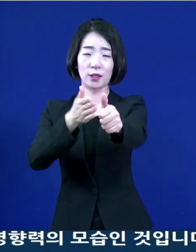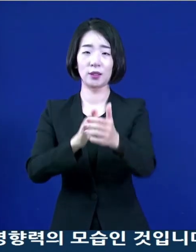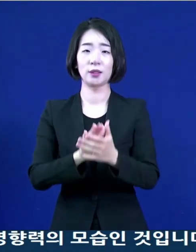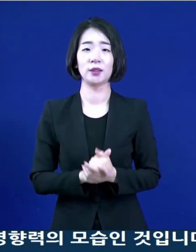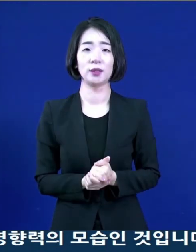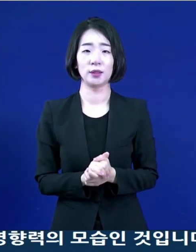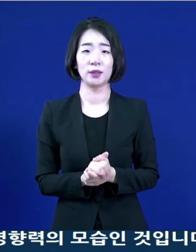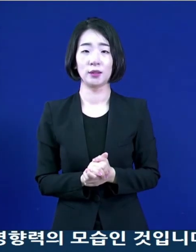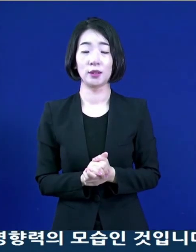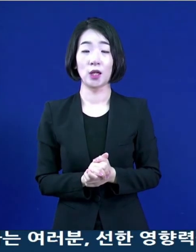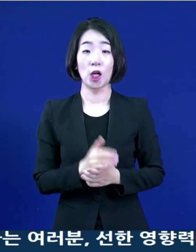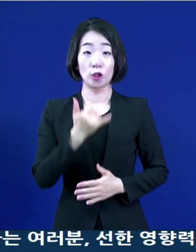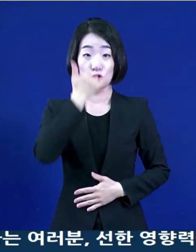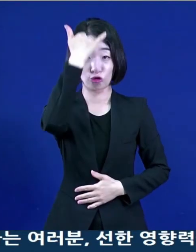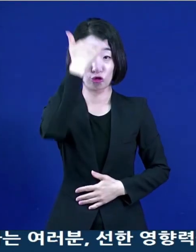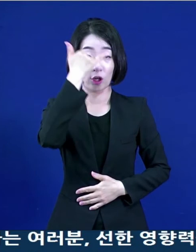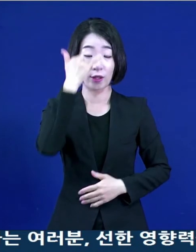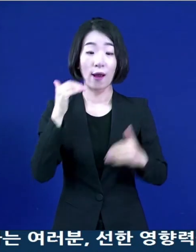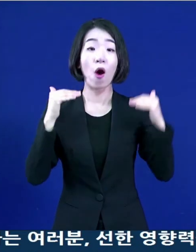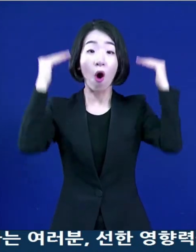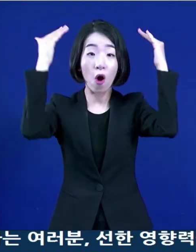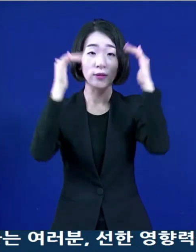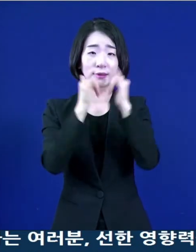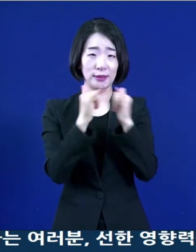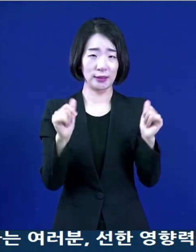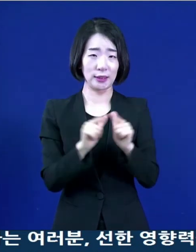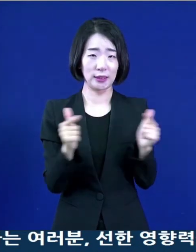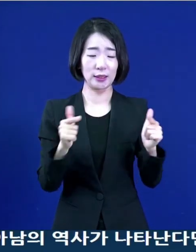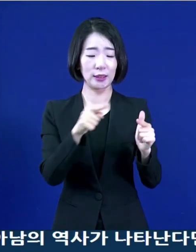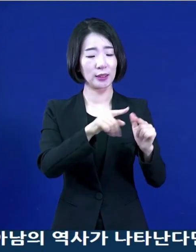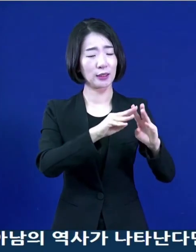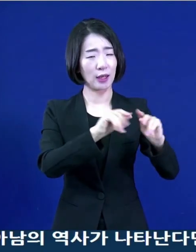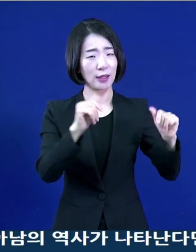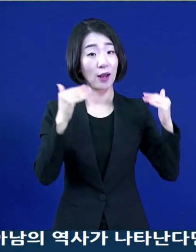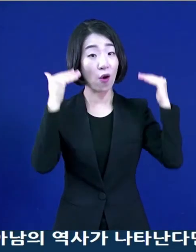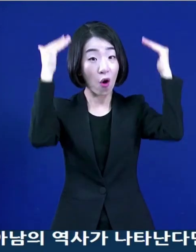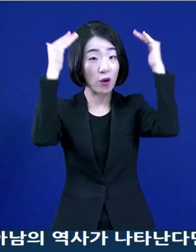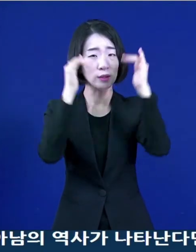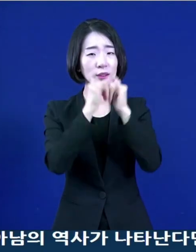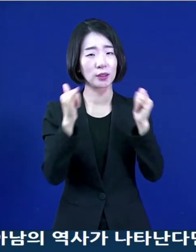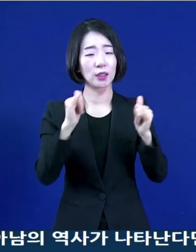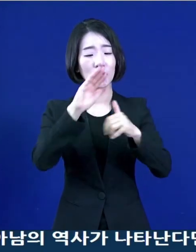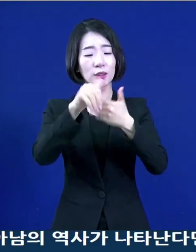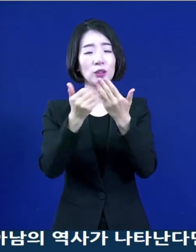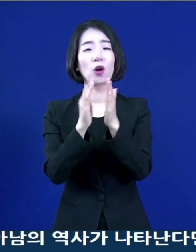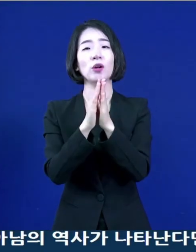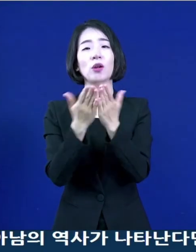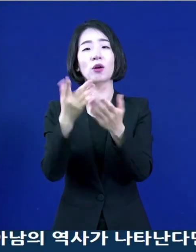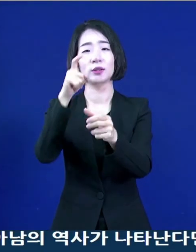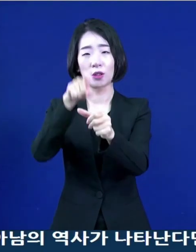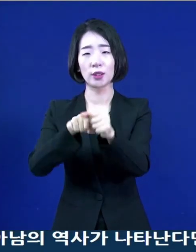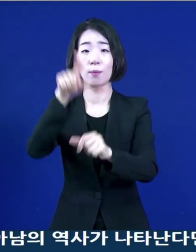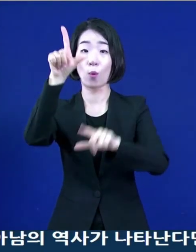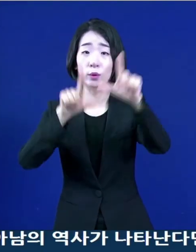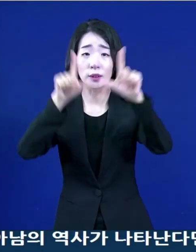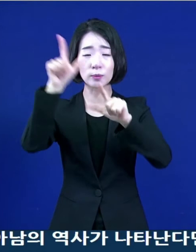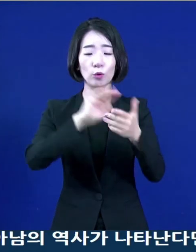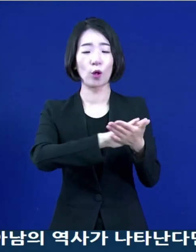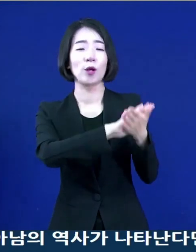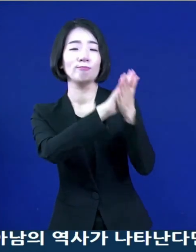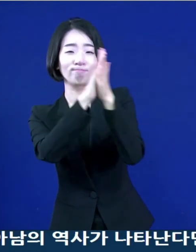중년의 어른들이, 이 땅의 어른들이 성경적인 모습으로 굳게 세워지기를 주